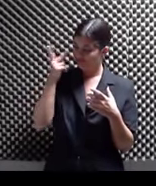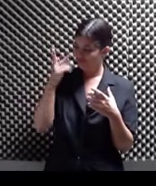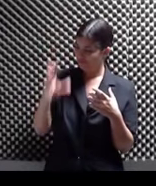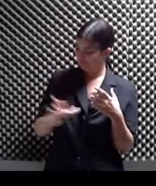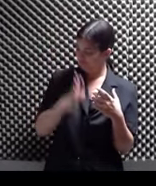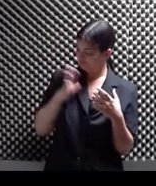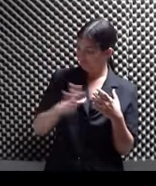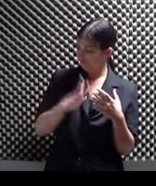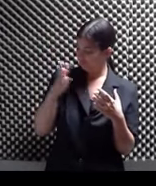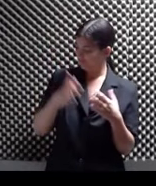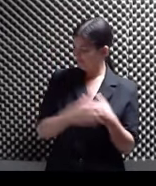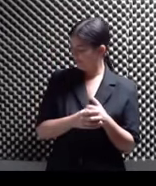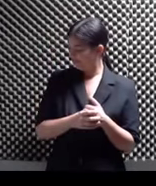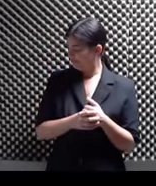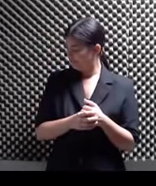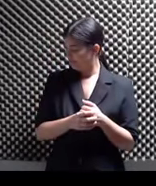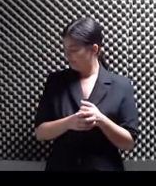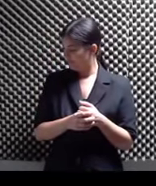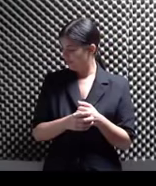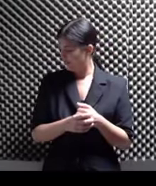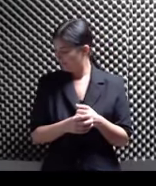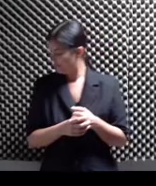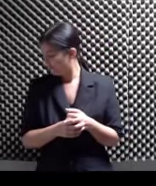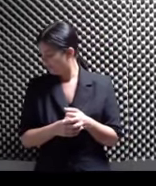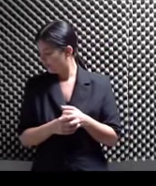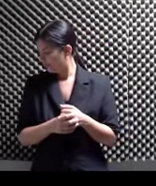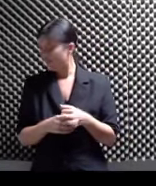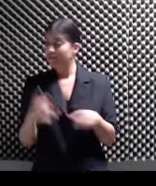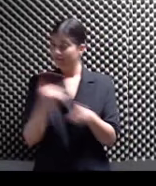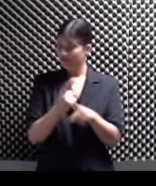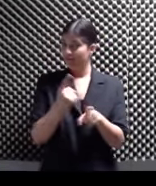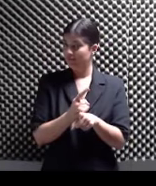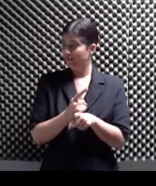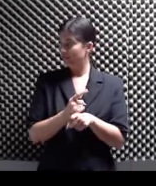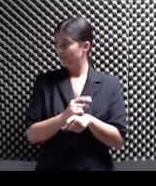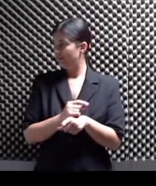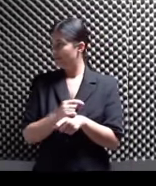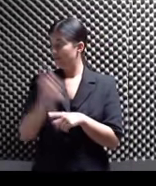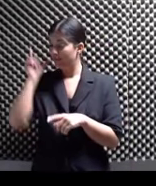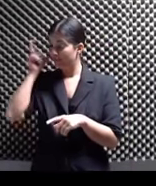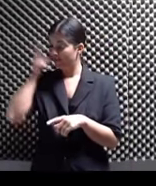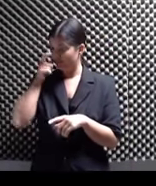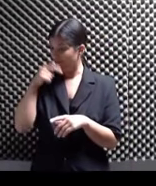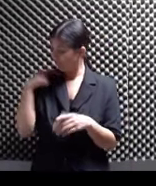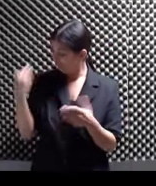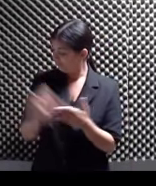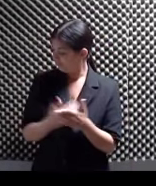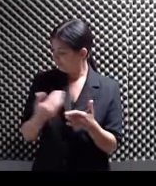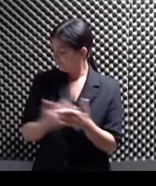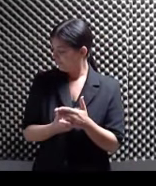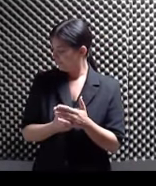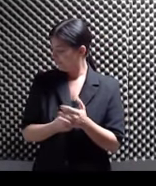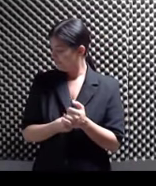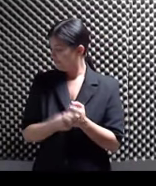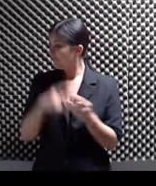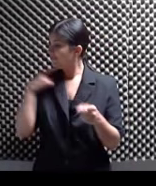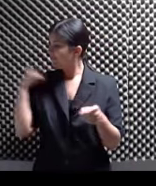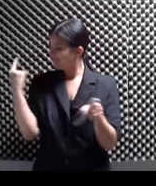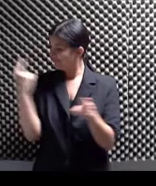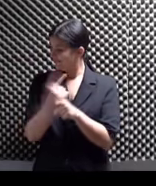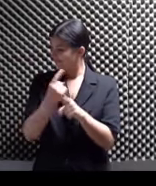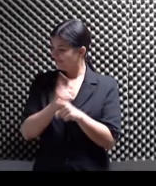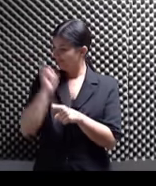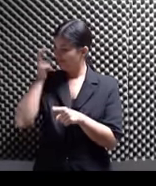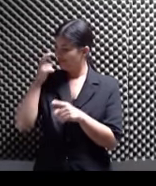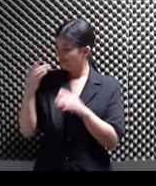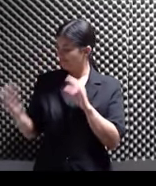con mucha gracia detrás de la oreja. Afirmativo, el mencionado artículo Bluetooth es último modelo. Eso es correcto, le